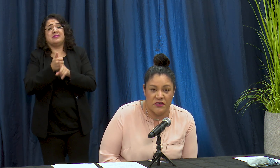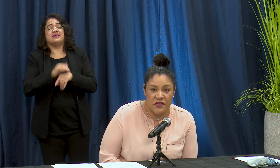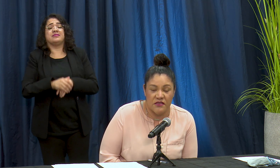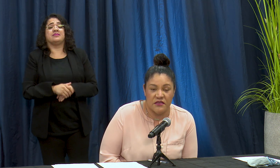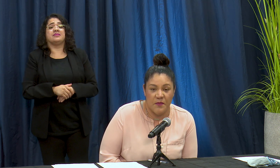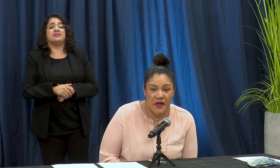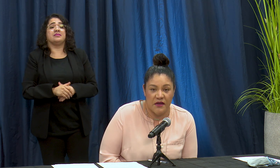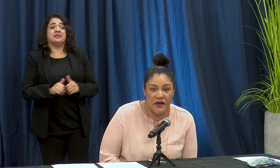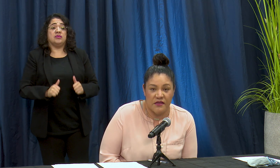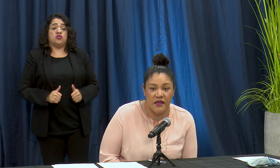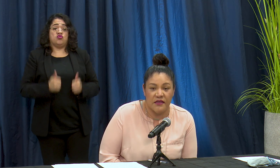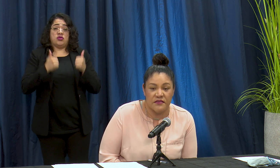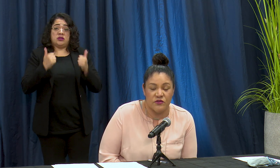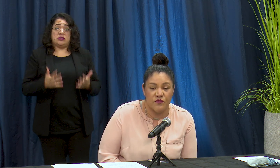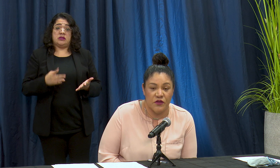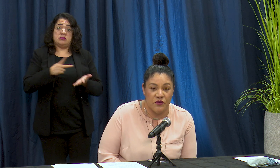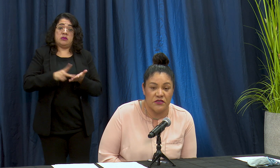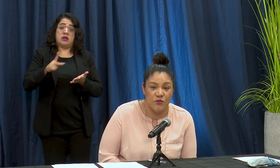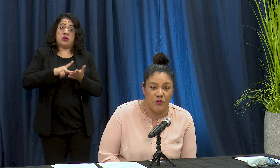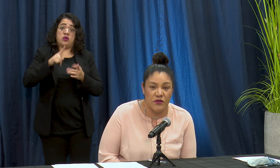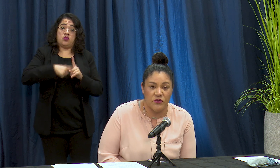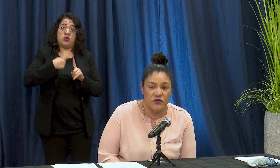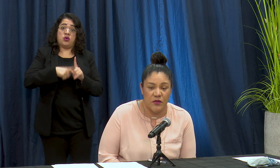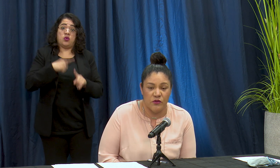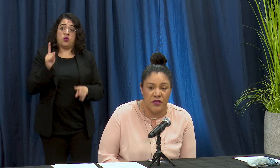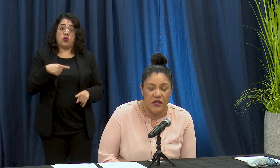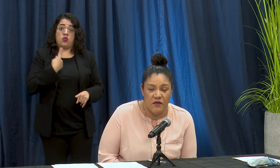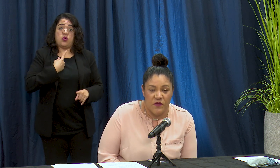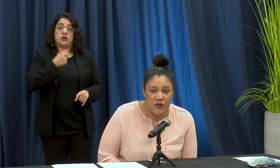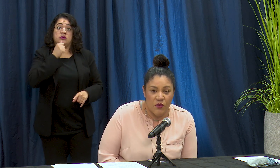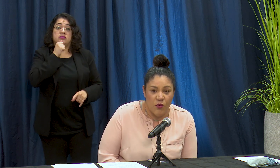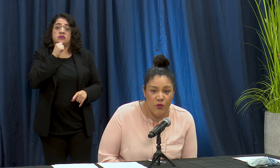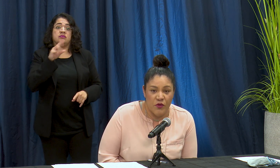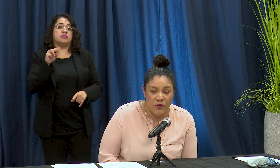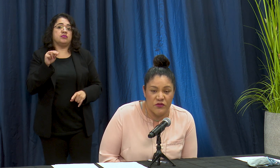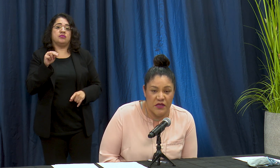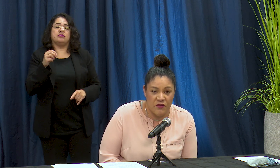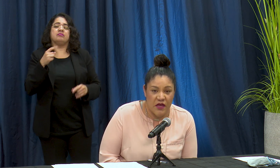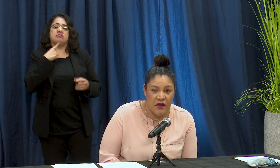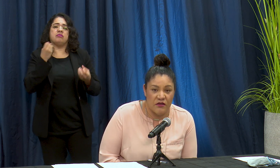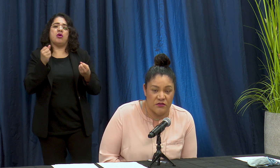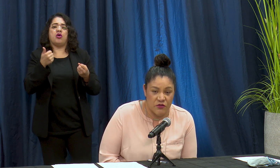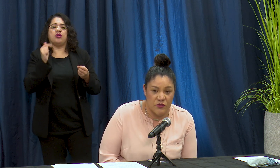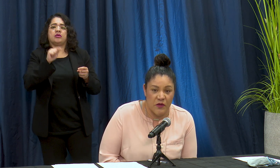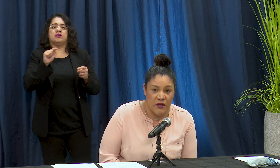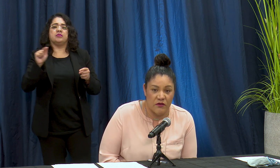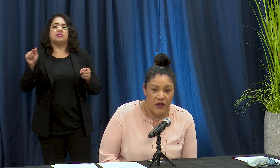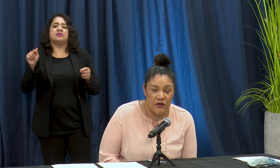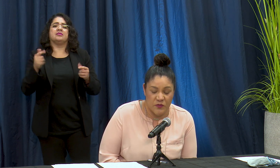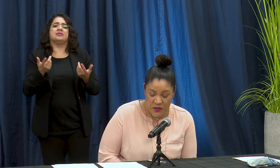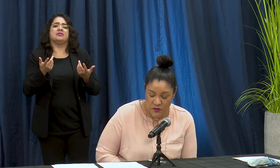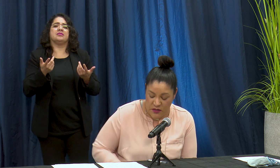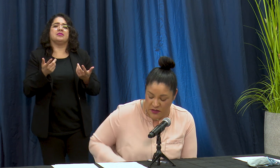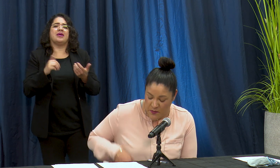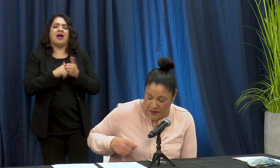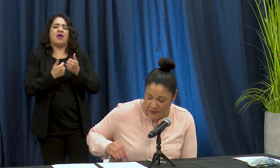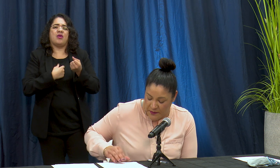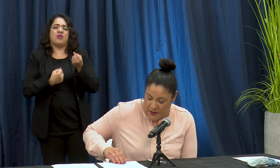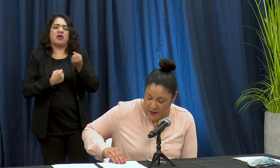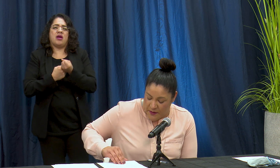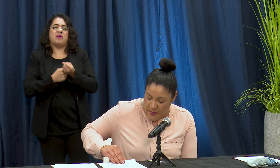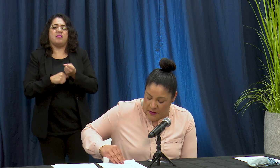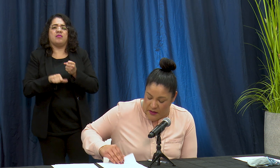son los residentes que pagan la renta que están sufriendo en este momento. So, estamos viendo cómo podemos ayudar a a las personas